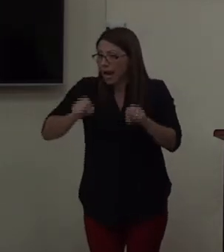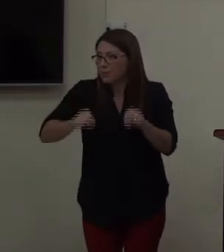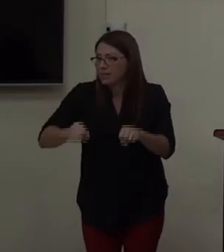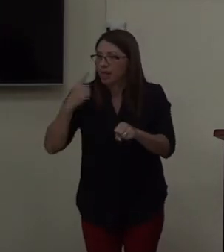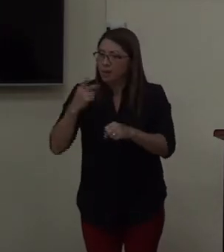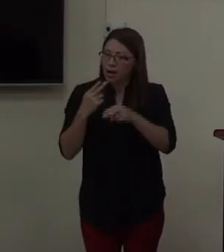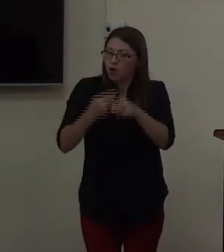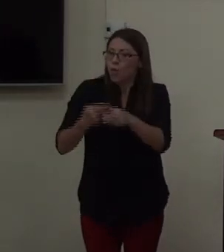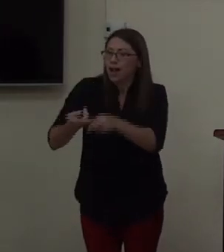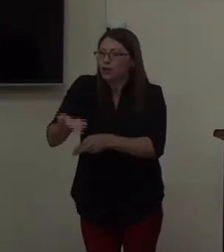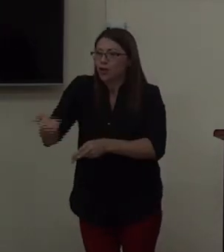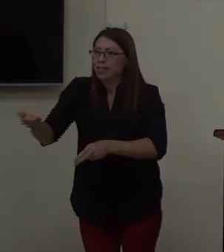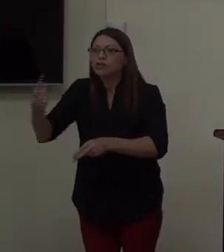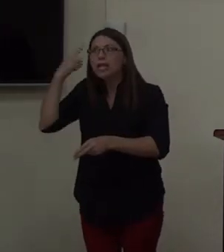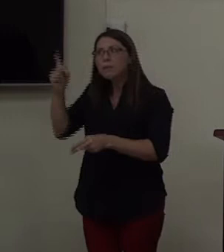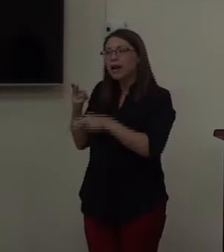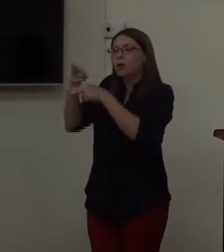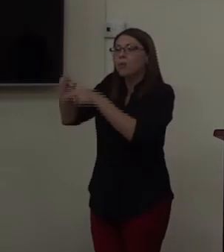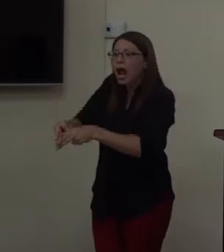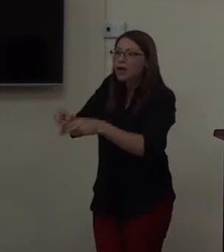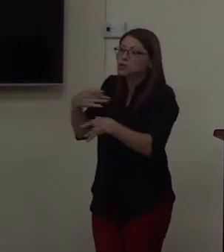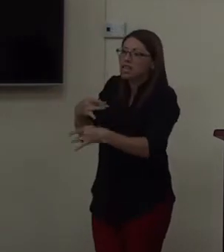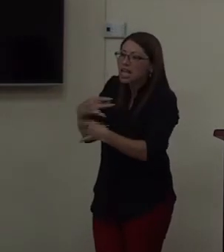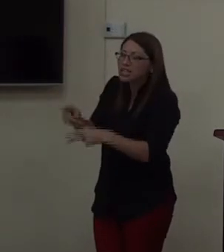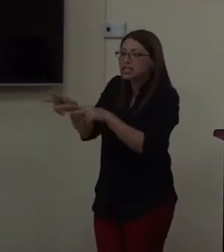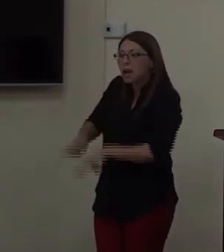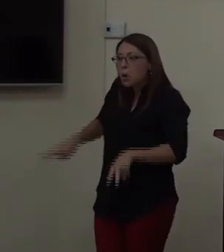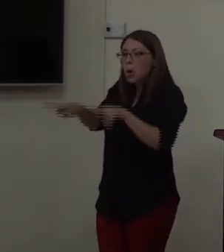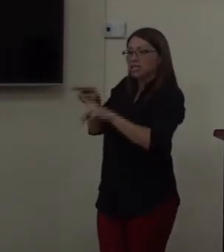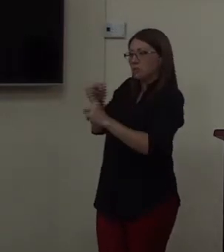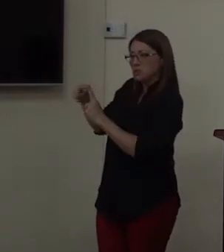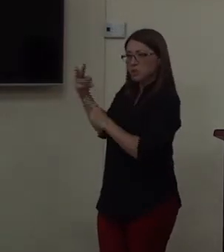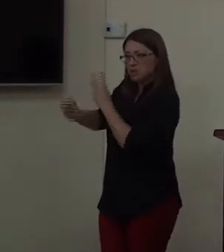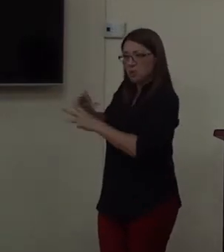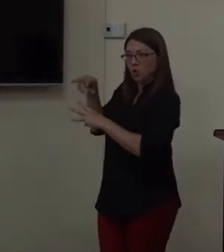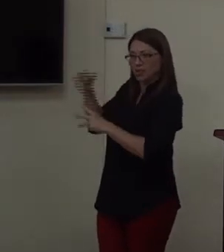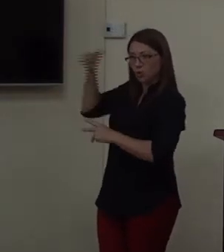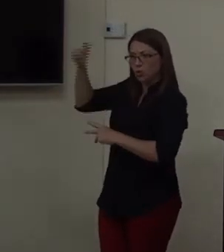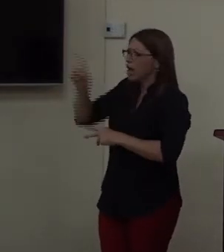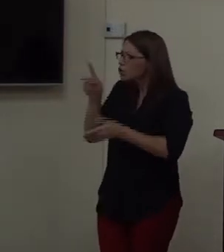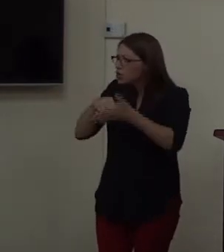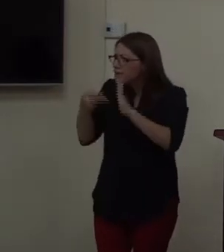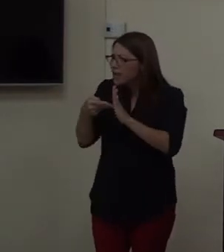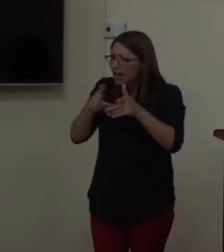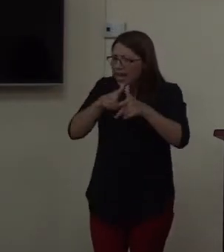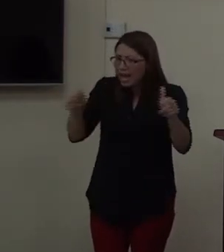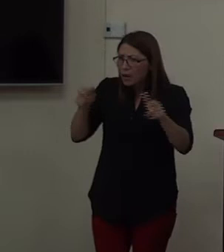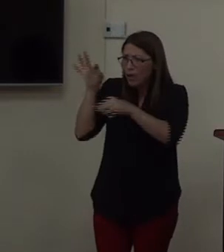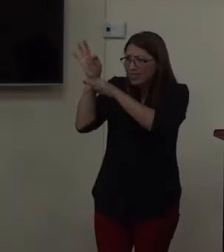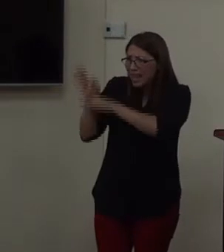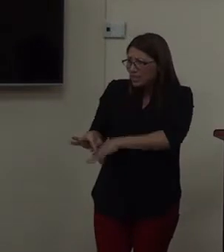y para formular o expresar los intereses, valores y visiones del mundo de esa cultura. Eso no quiere decir que la lengua tradicionalmente asociada sea un